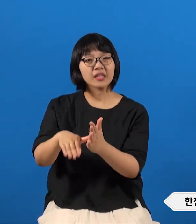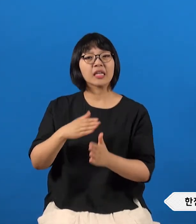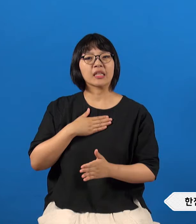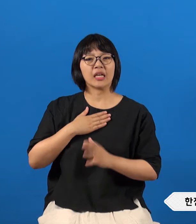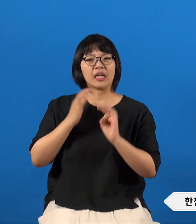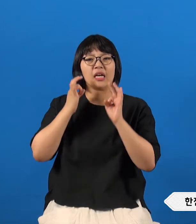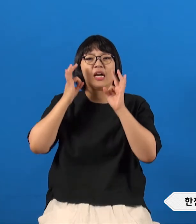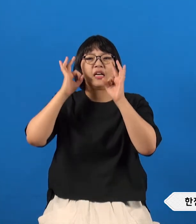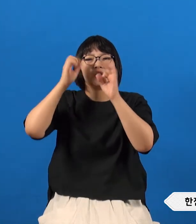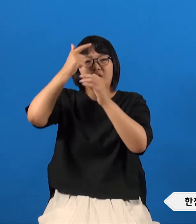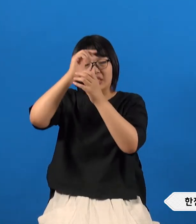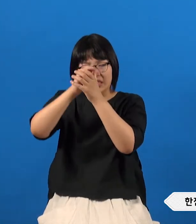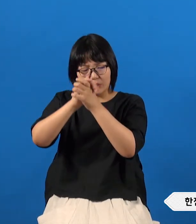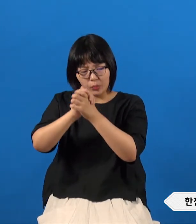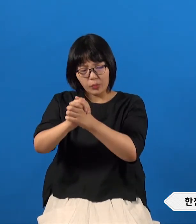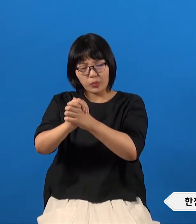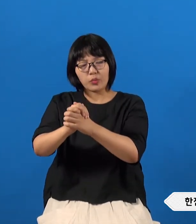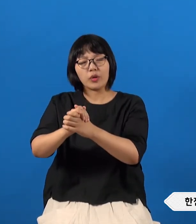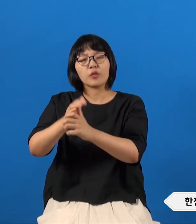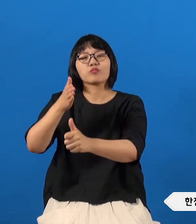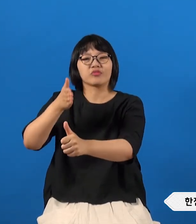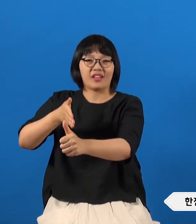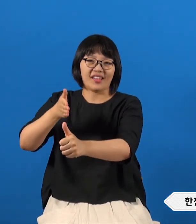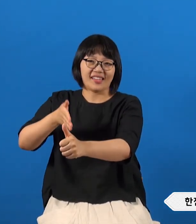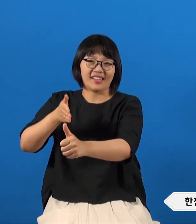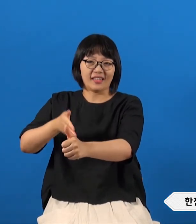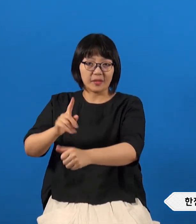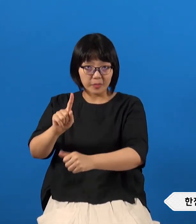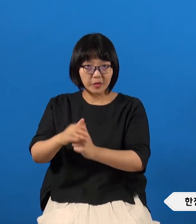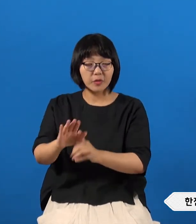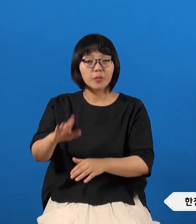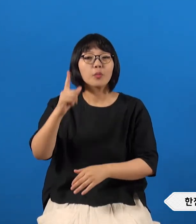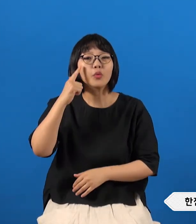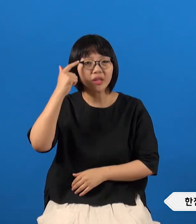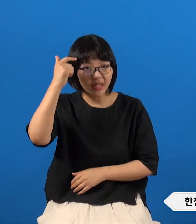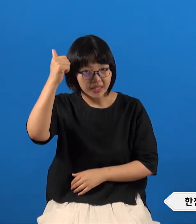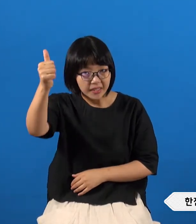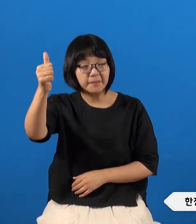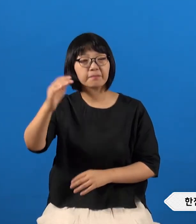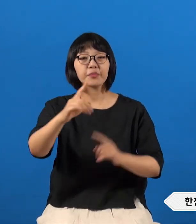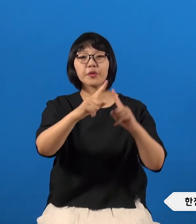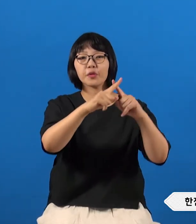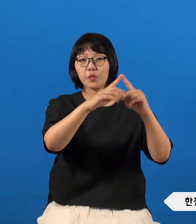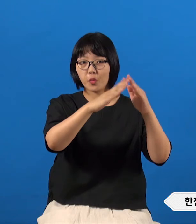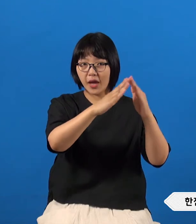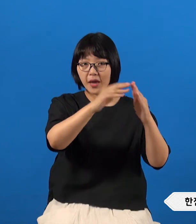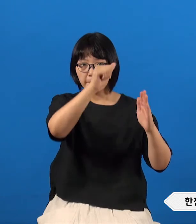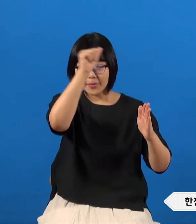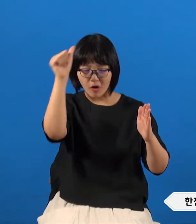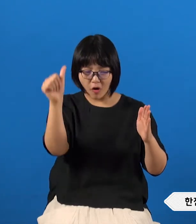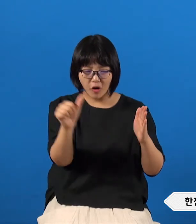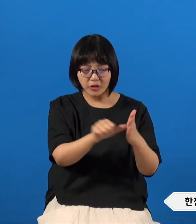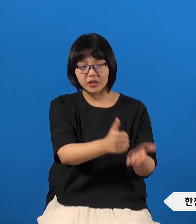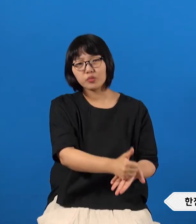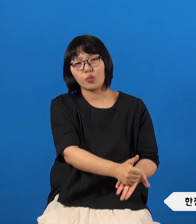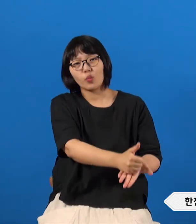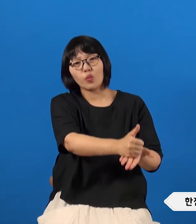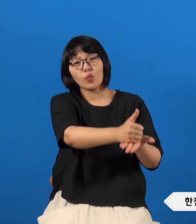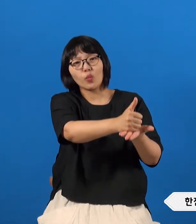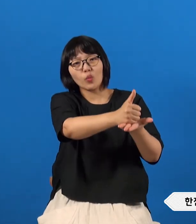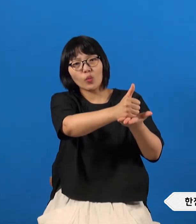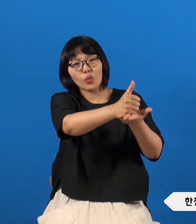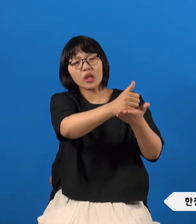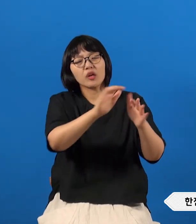간절하게 기도하고 그리고 말씀을 드렸습니다. 목사님, 교회 평생 섬기신 거 이제